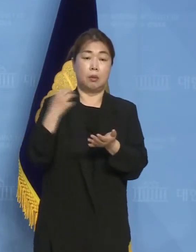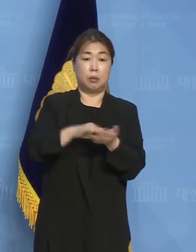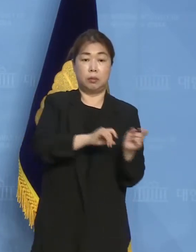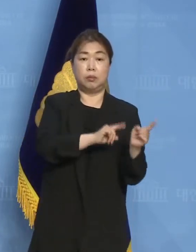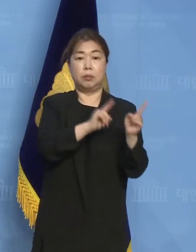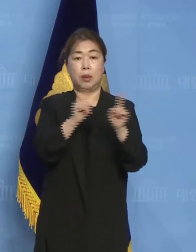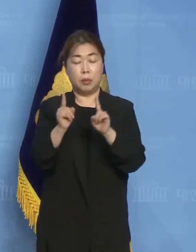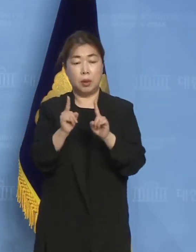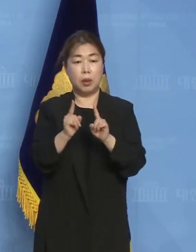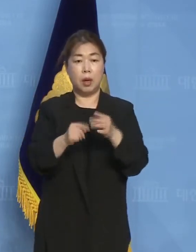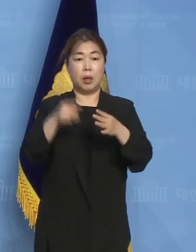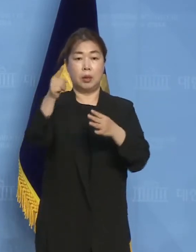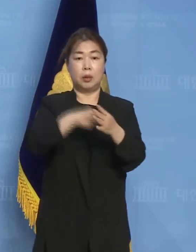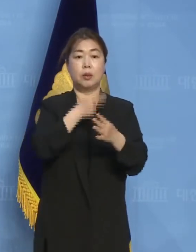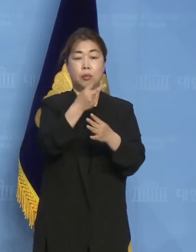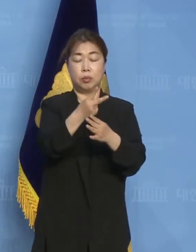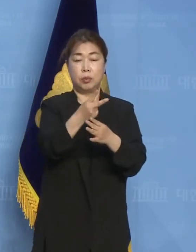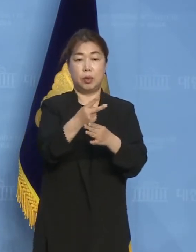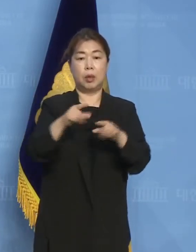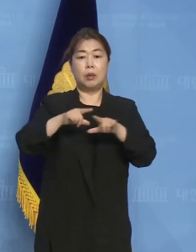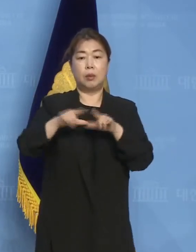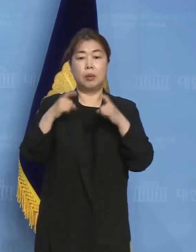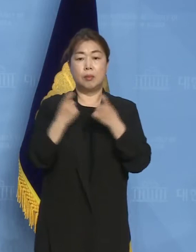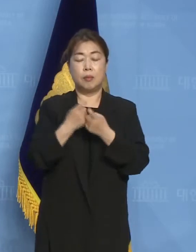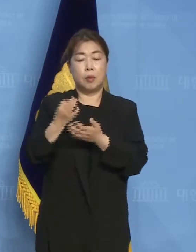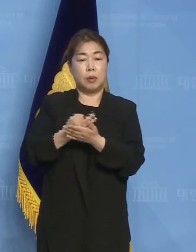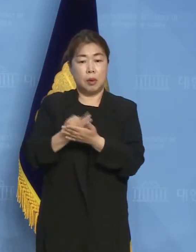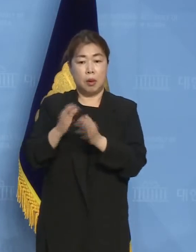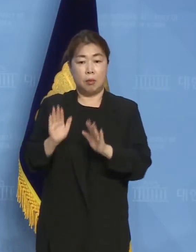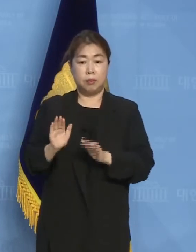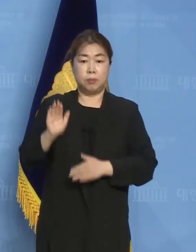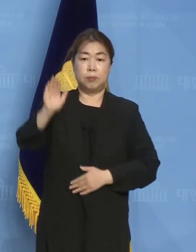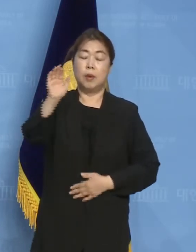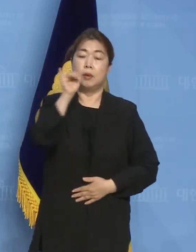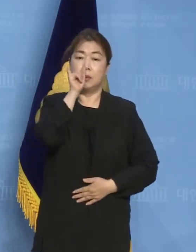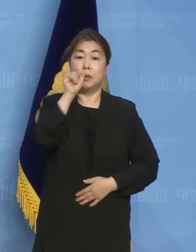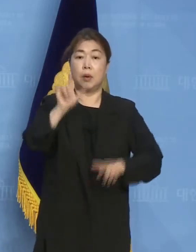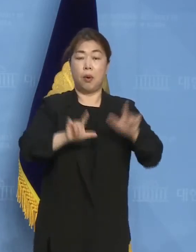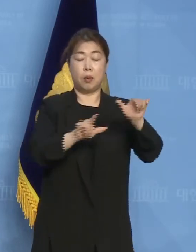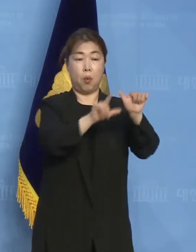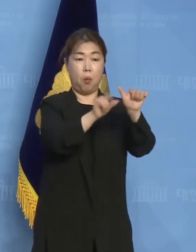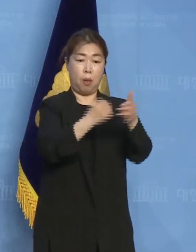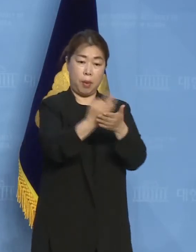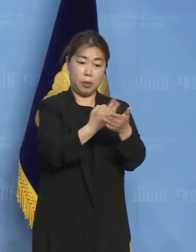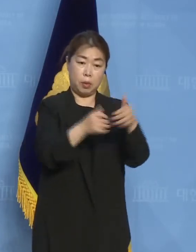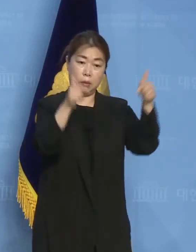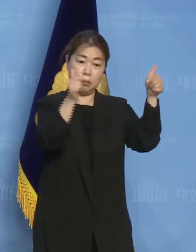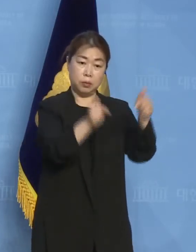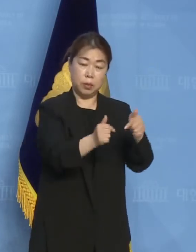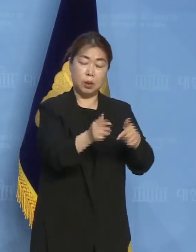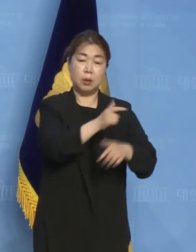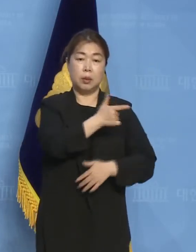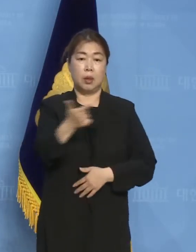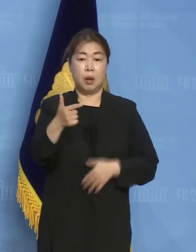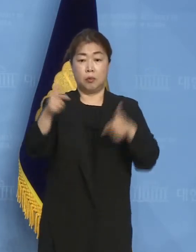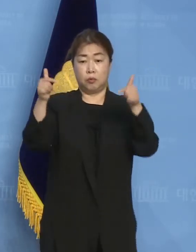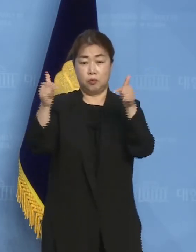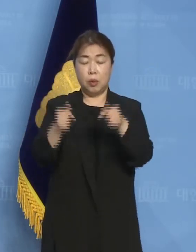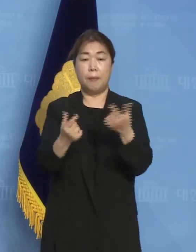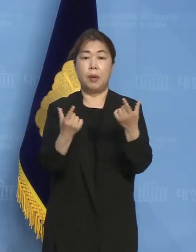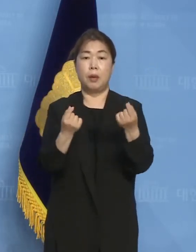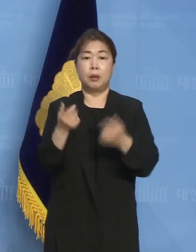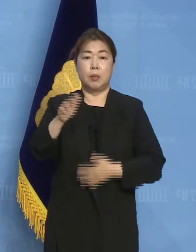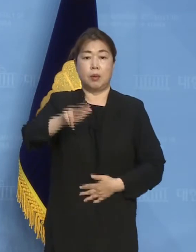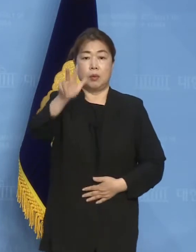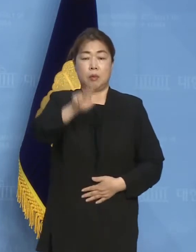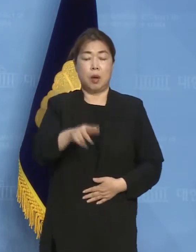4분기 GDP에서 민간 소비는 유일하게 성장한 부문이었습니다. 5월 매출액 감소 비율이 큰 폭으로 줄어들며